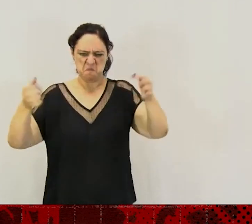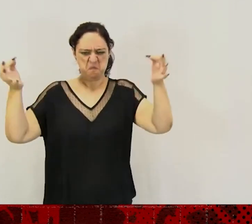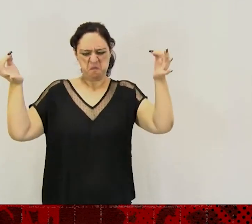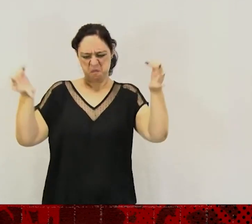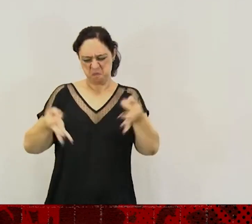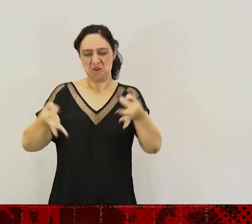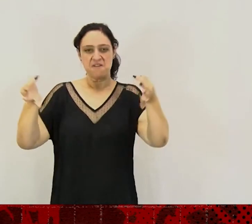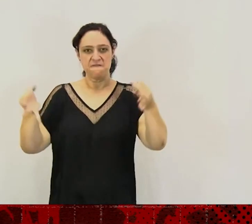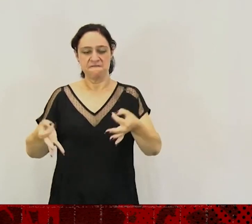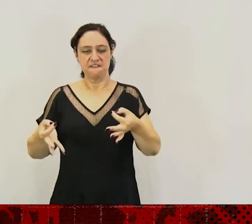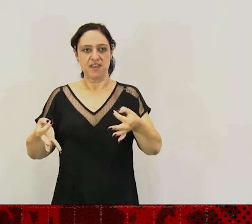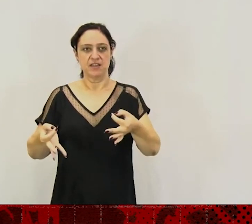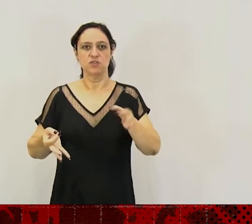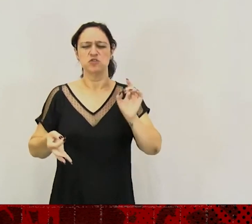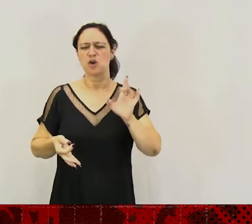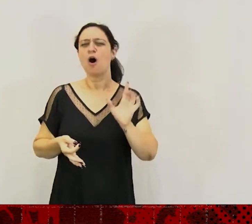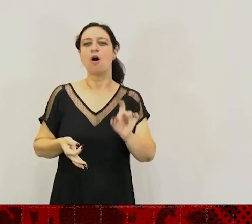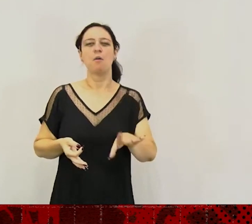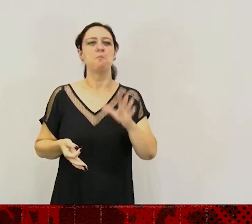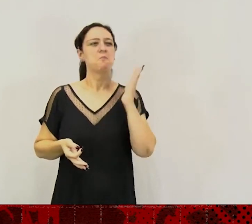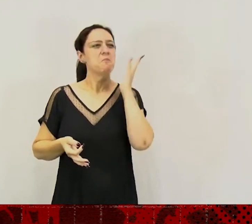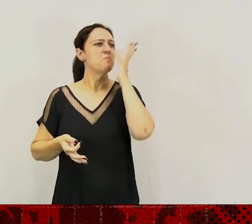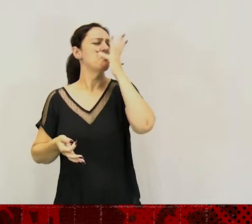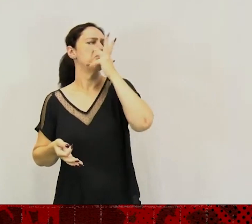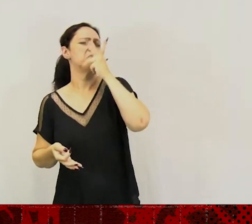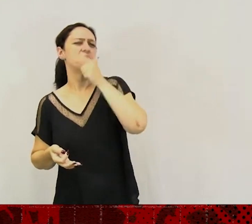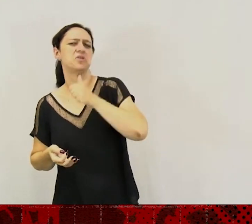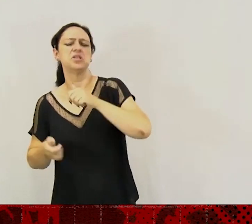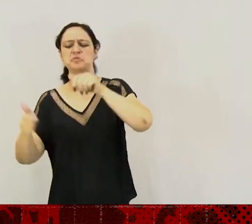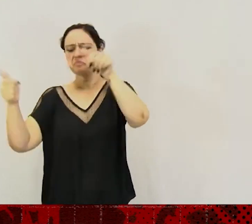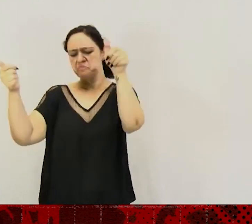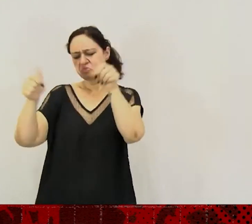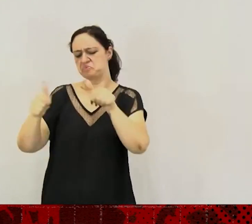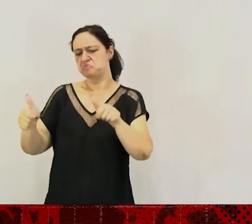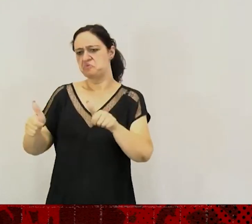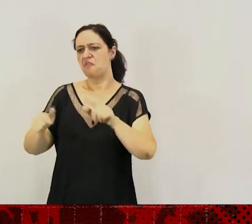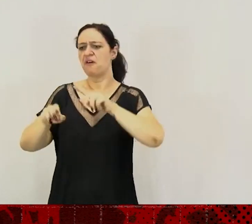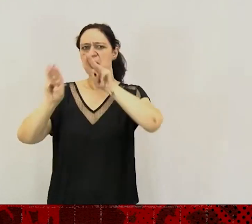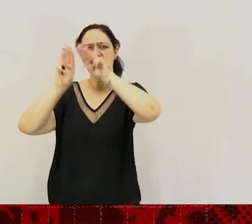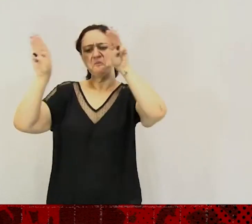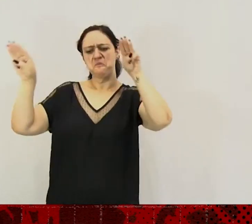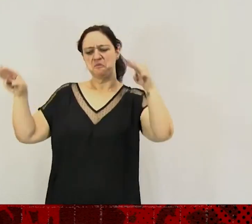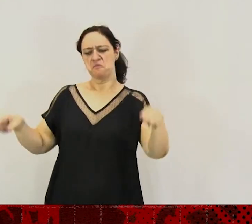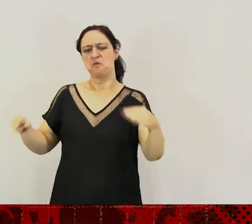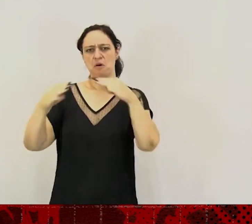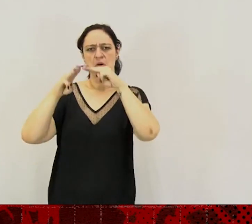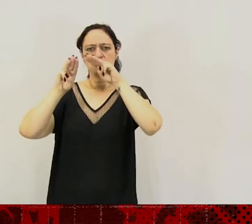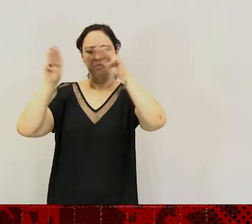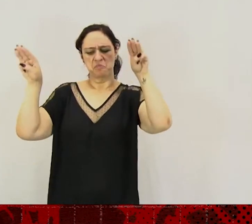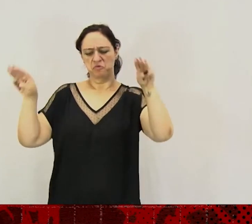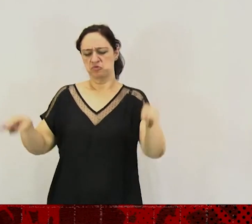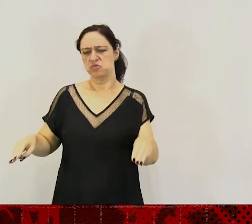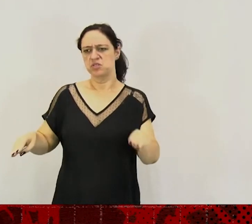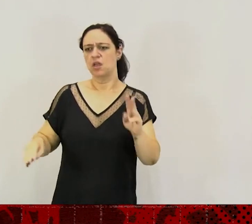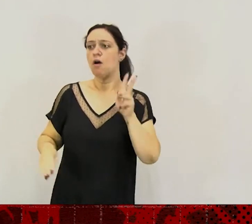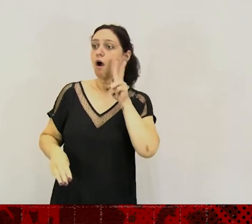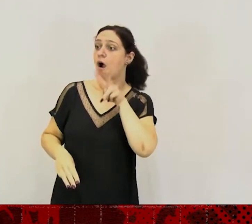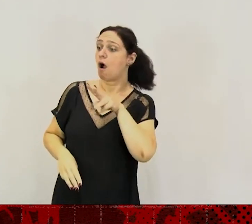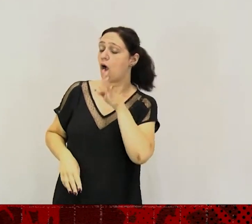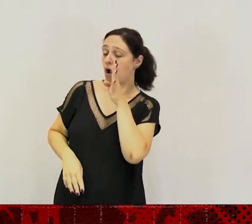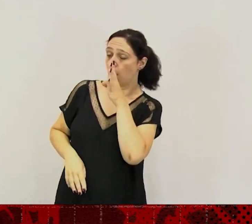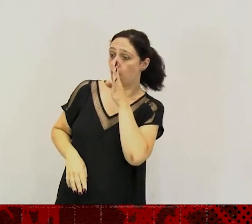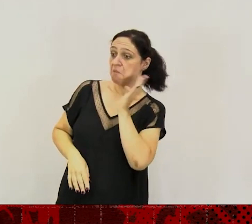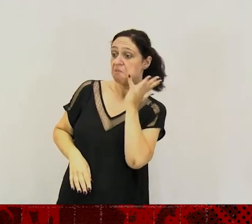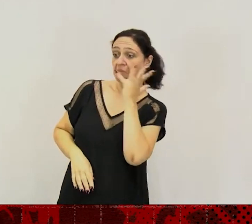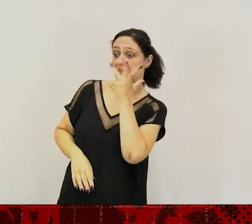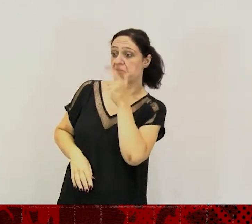uma escultura ou uma pintura e depois é colocada num museu e todo mundo vai lá e observa e aprecia e fala,